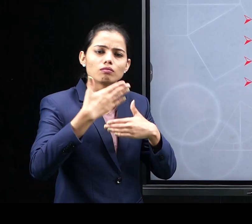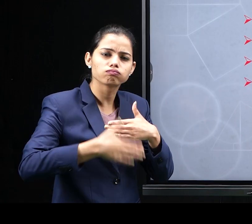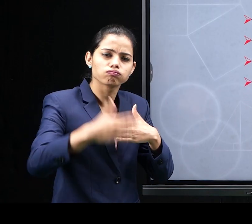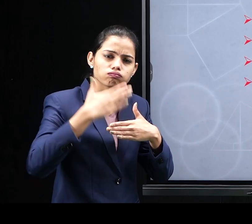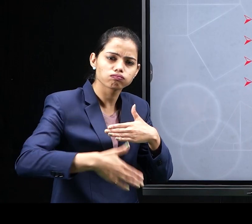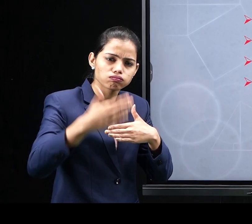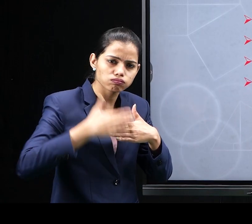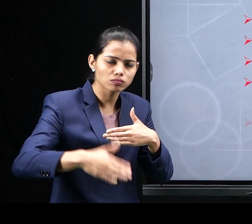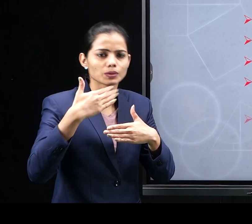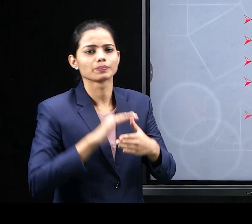முடிவுறா,